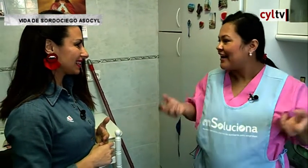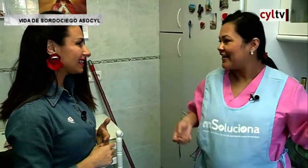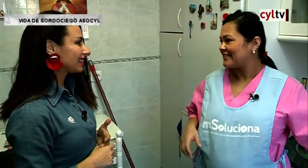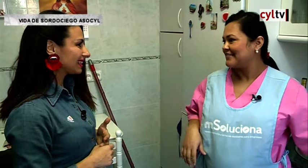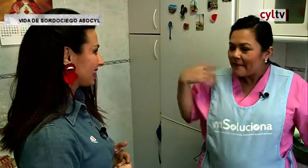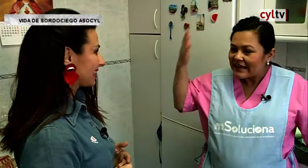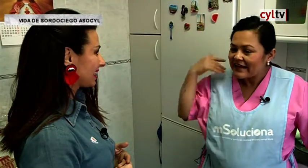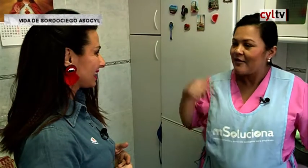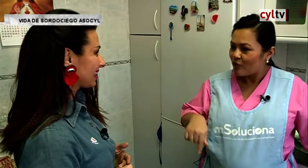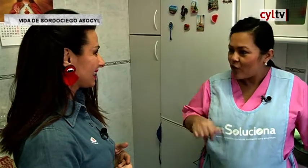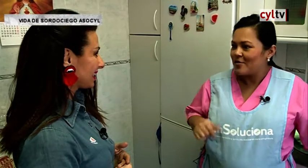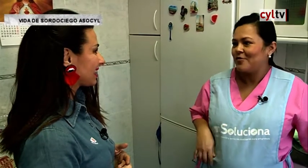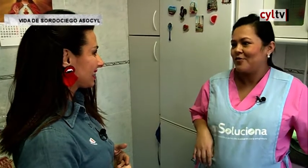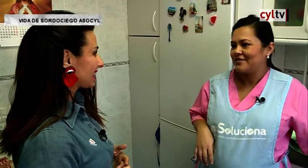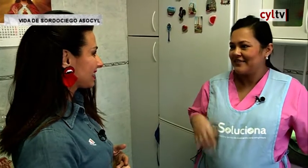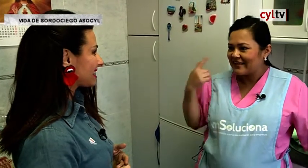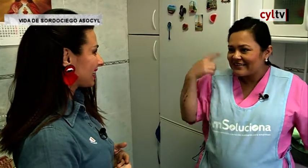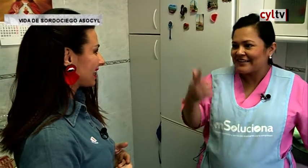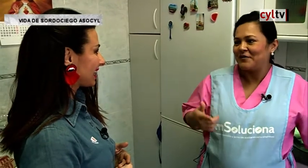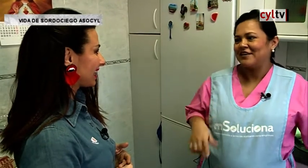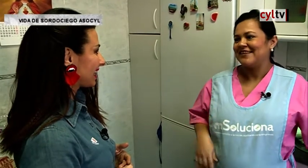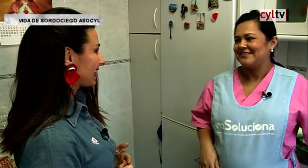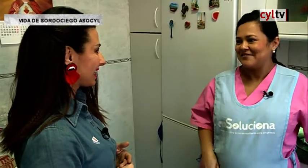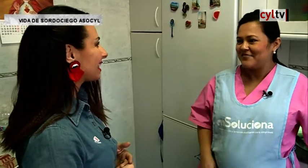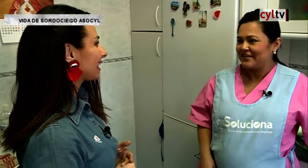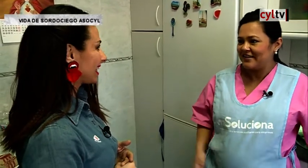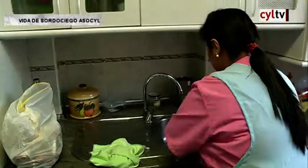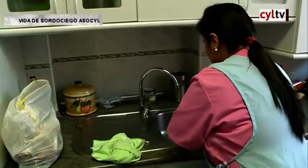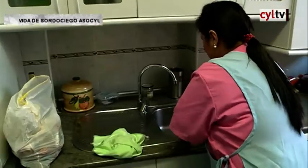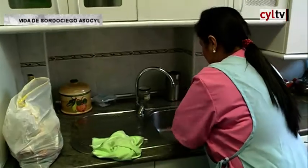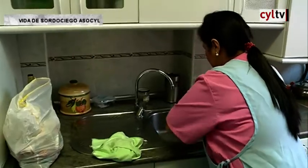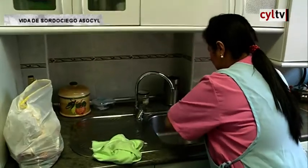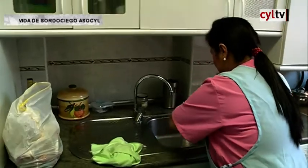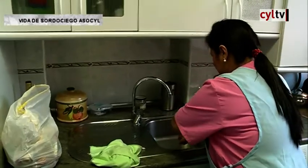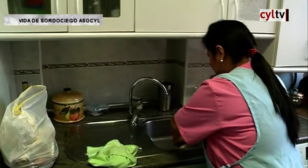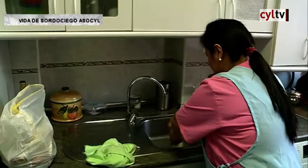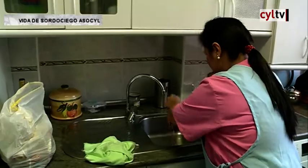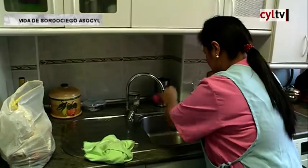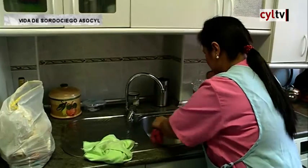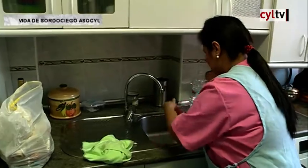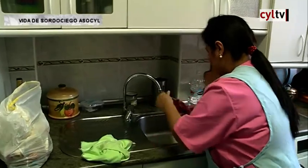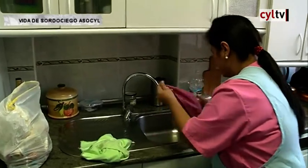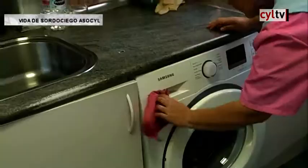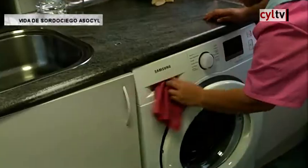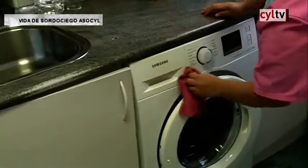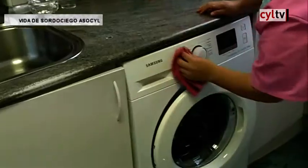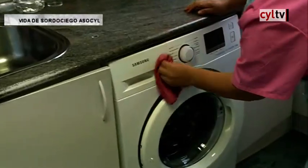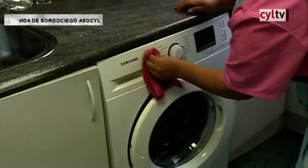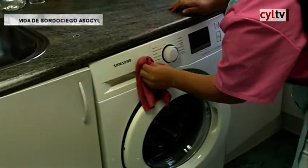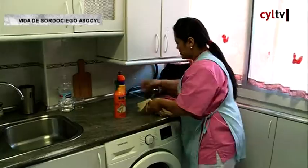cocinar. Mañana vuelvo, sí. Recordarles siempre que, vamos, que vuelvo. ¿No conocías esta realidad? No, no, no.